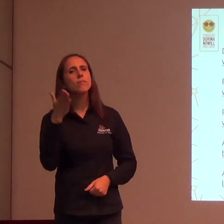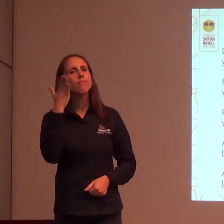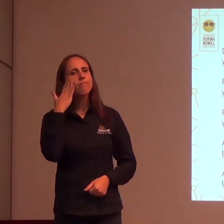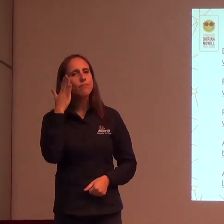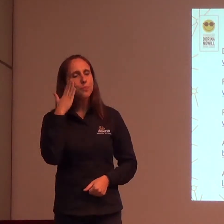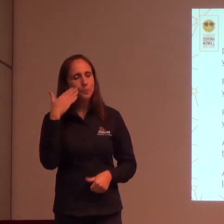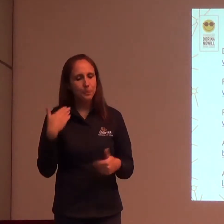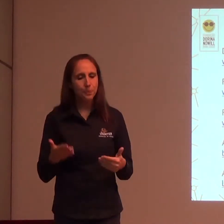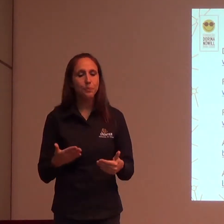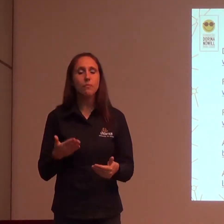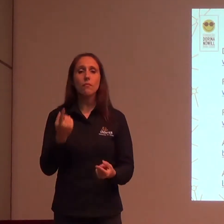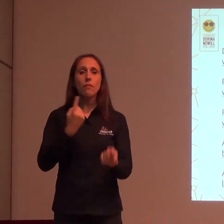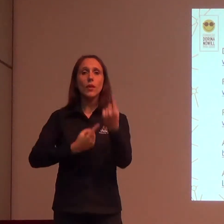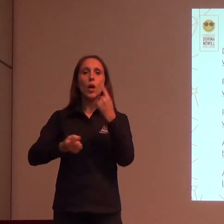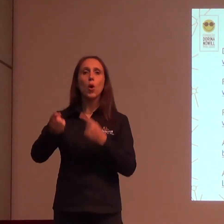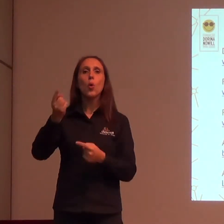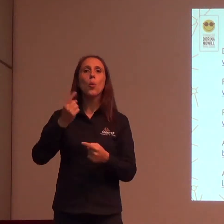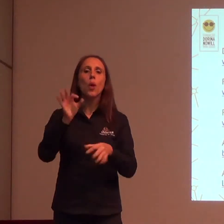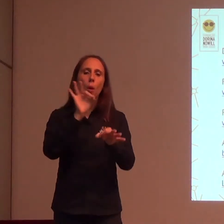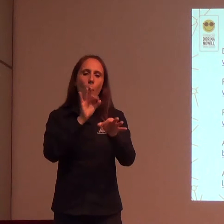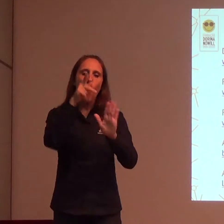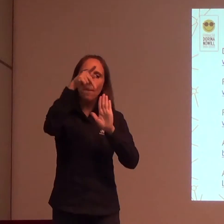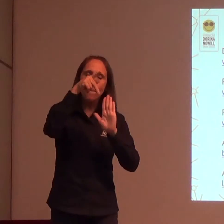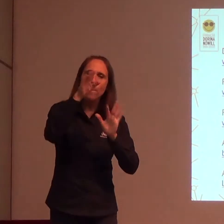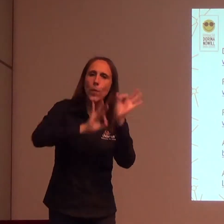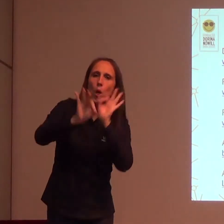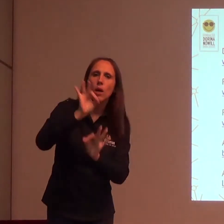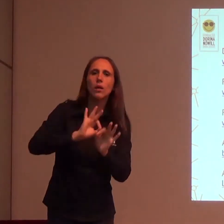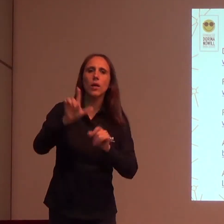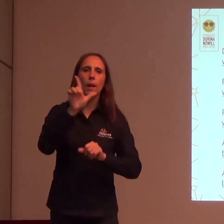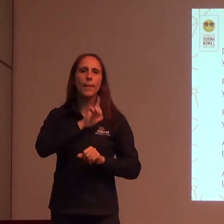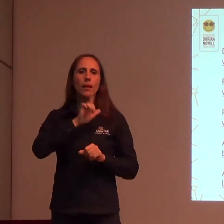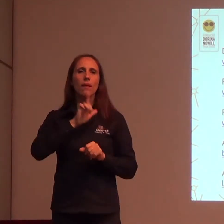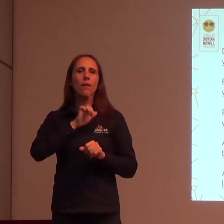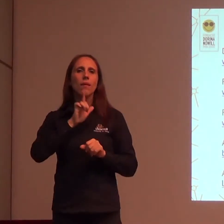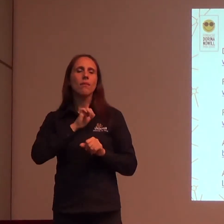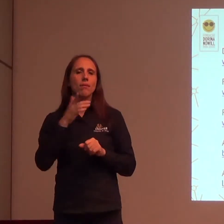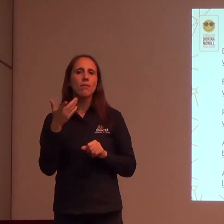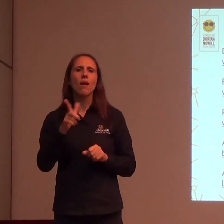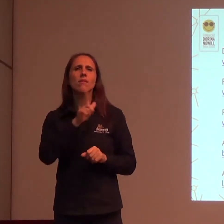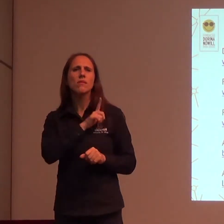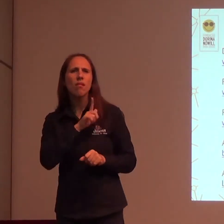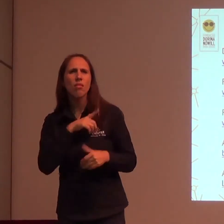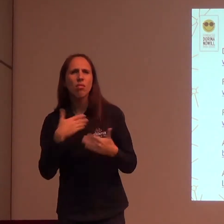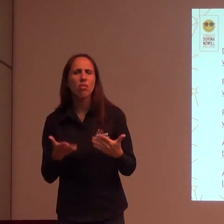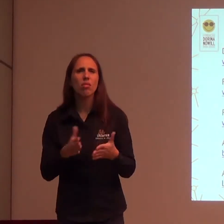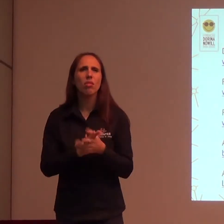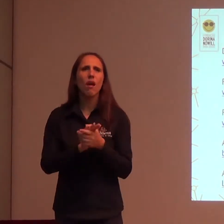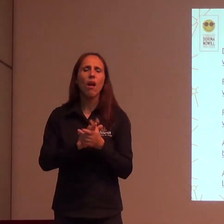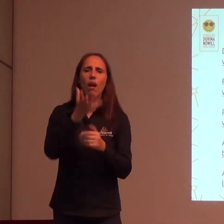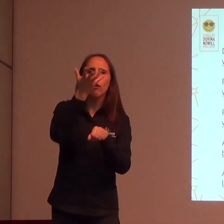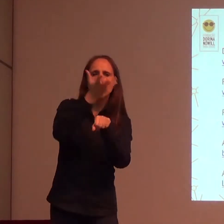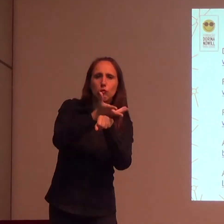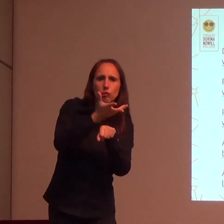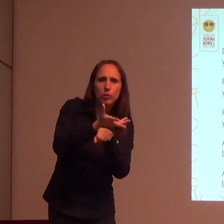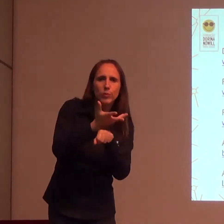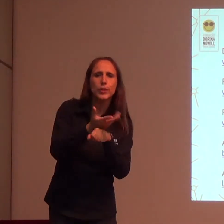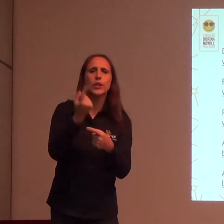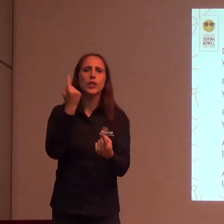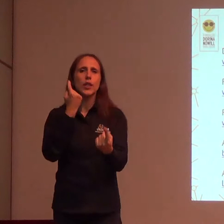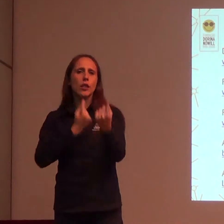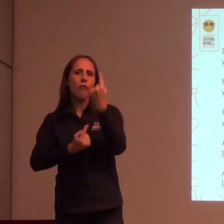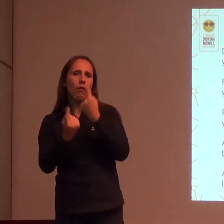qual é o programa de reabilitação que vocês possuem lá na Fundação. Se existe disciplinas, quais são